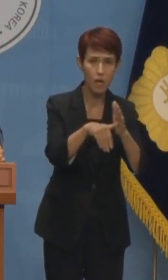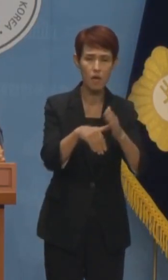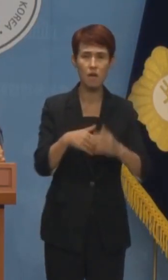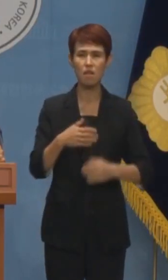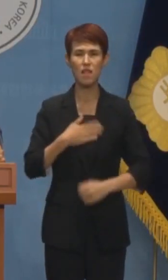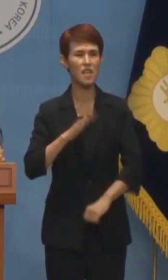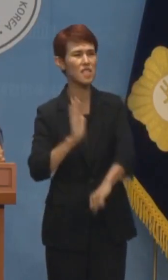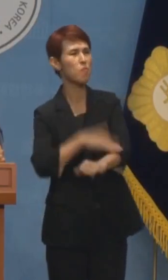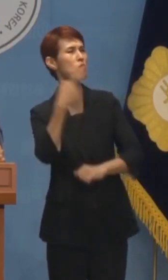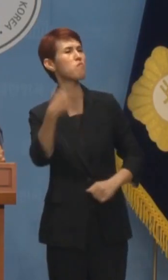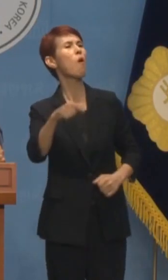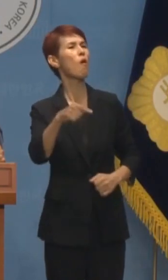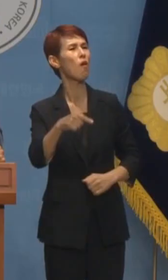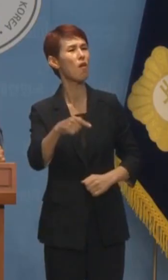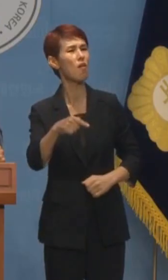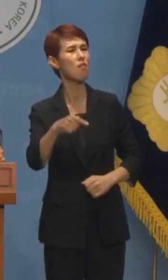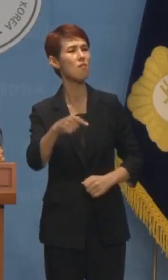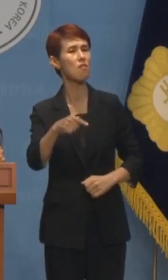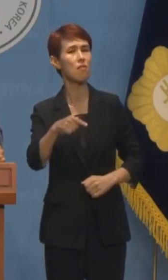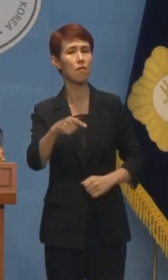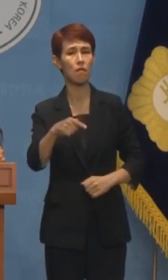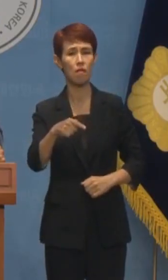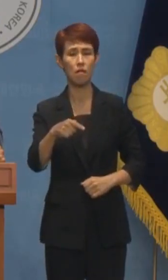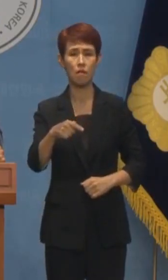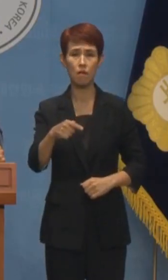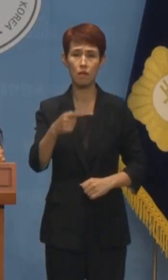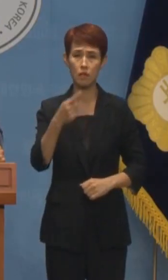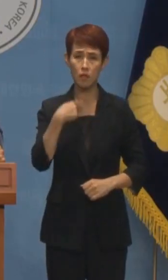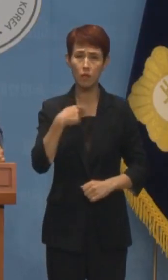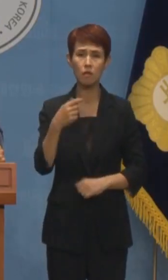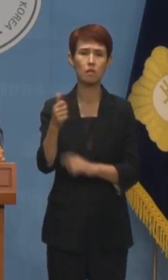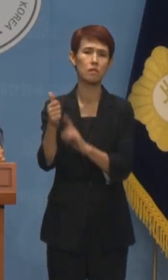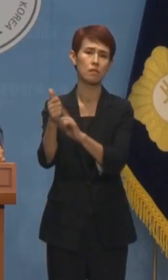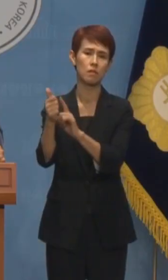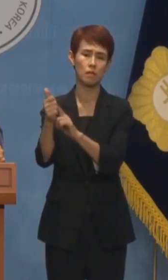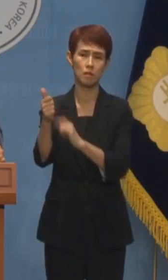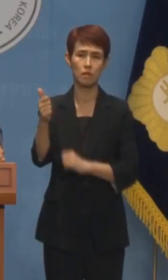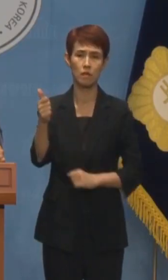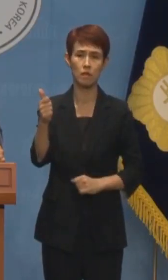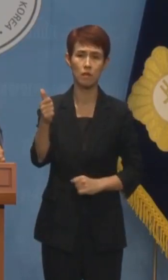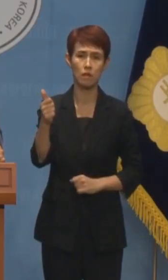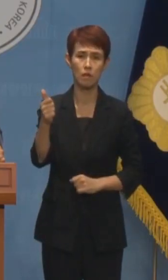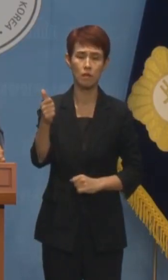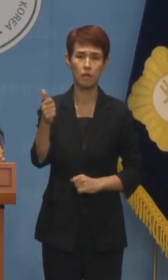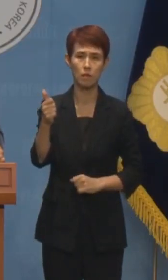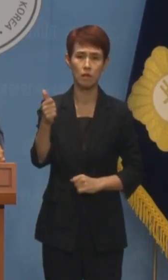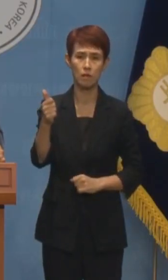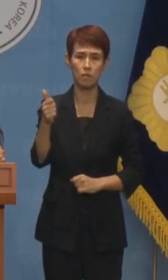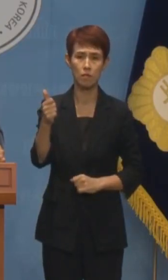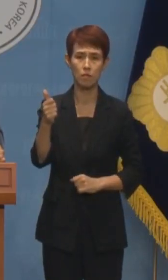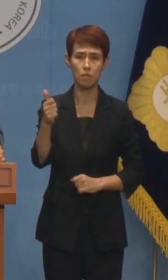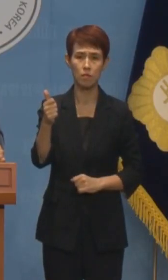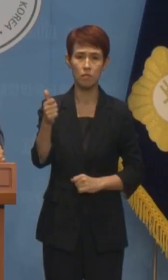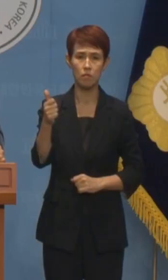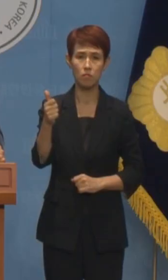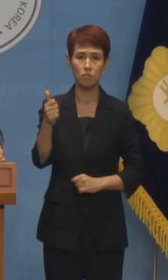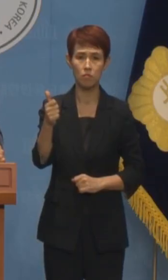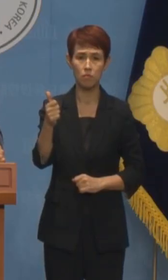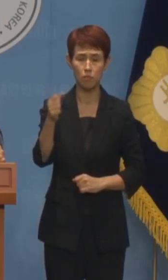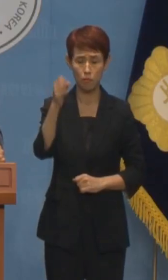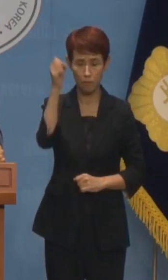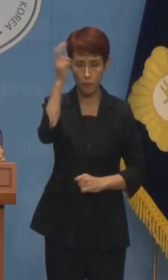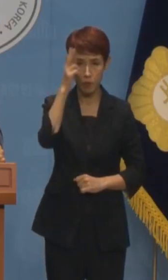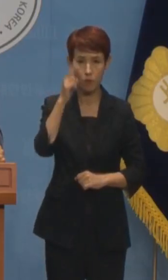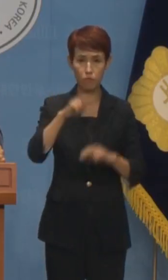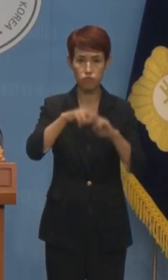뭘 잘못했냐라고 당당하게 큰 소리로 고함을 치던 그 모습은 어디로 가고 왜